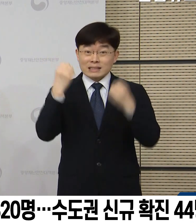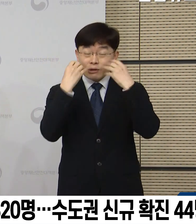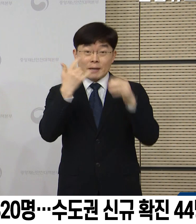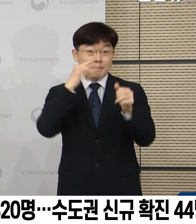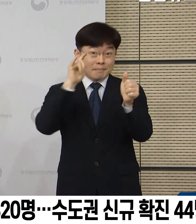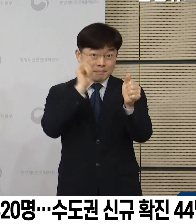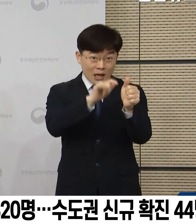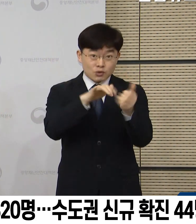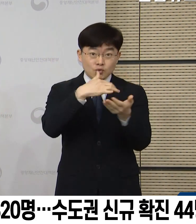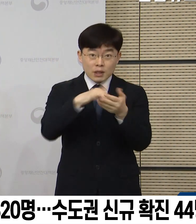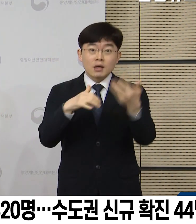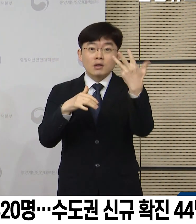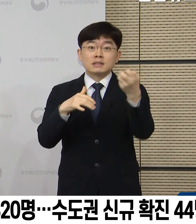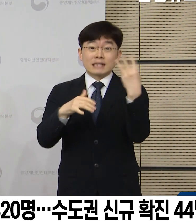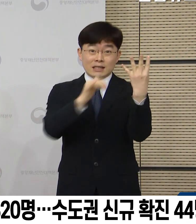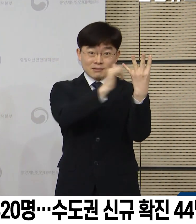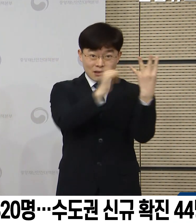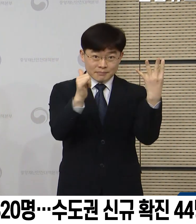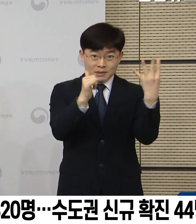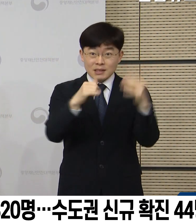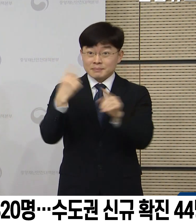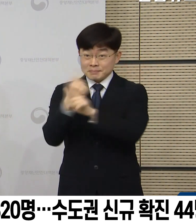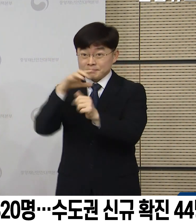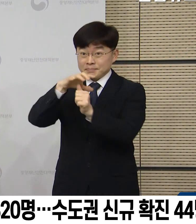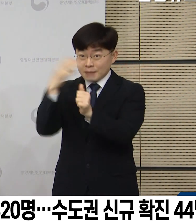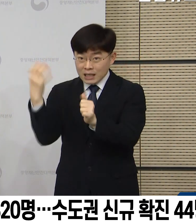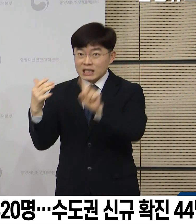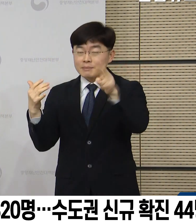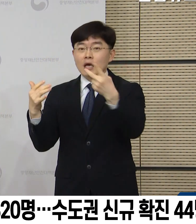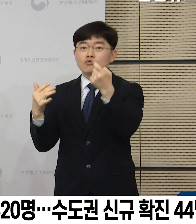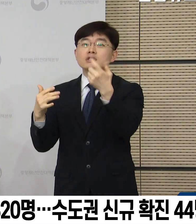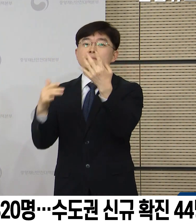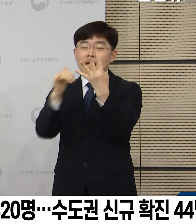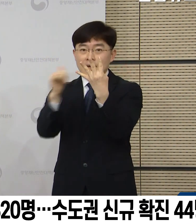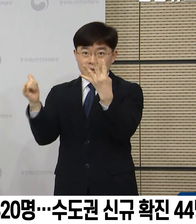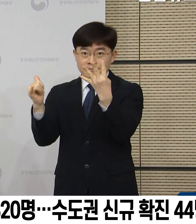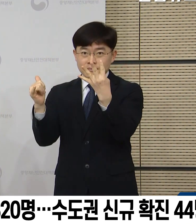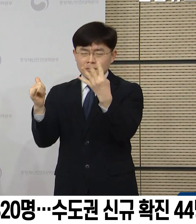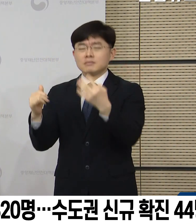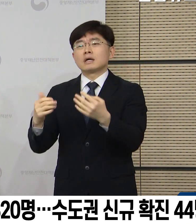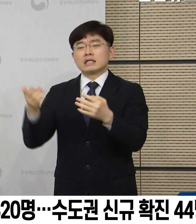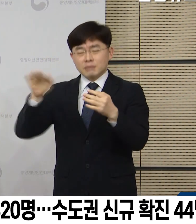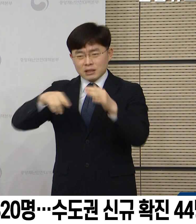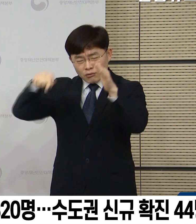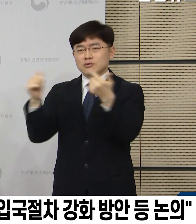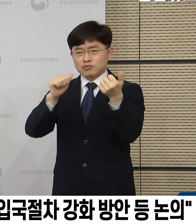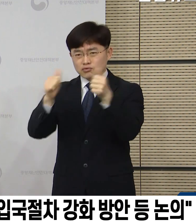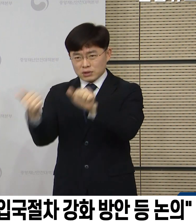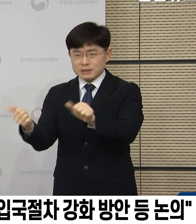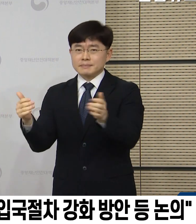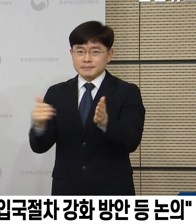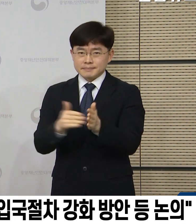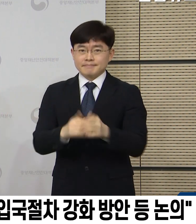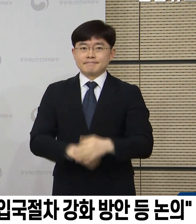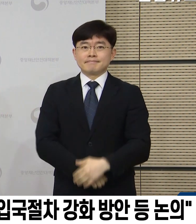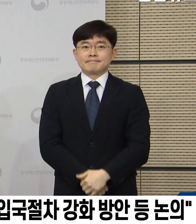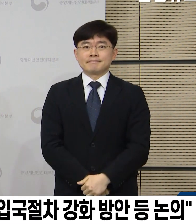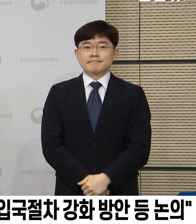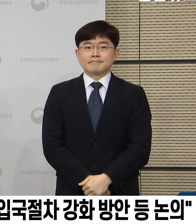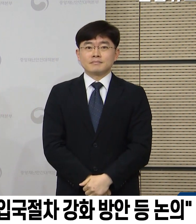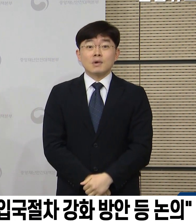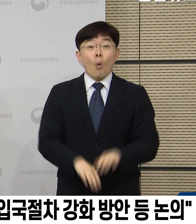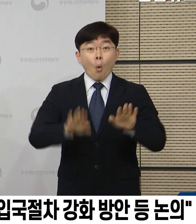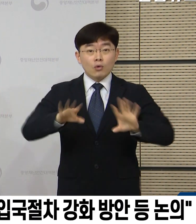확진자는 84명이며 격리 해제는 264명, 6분이 사망하셨습니다.